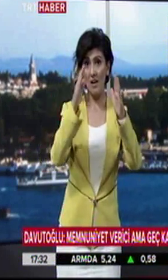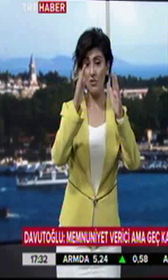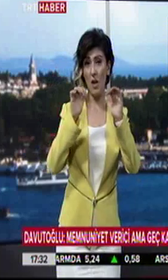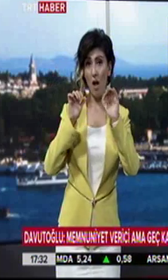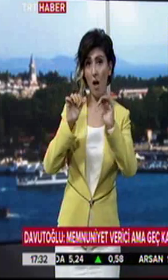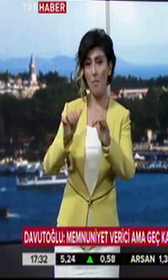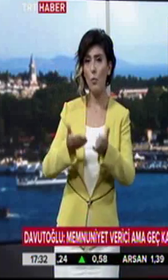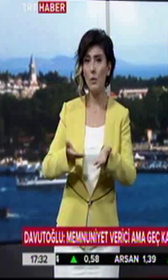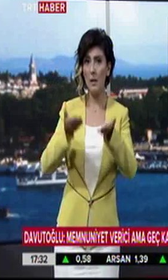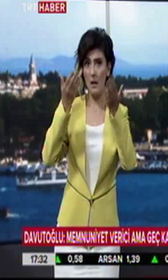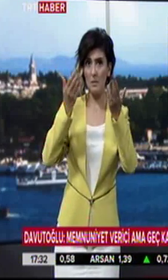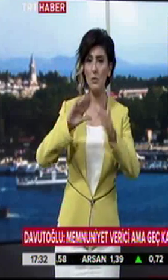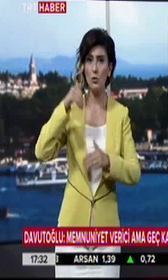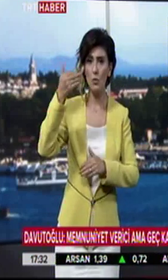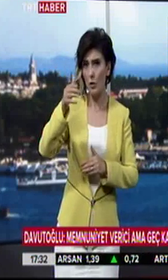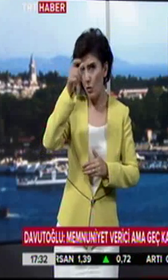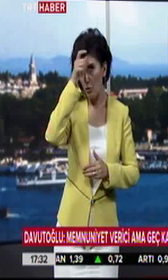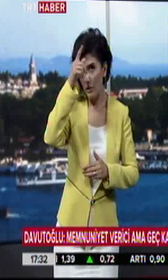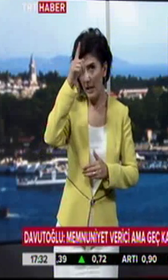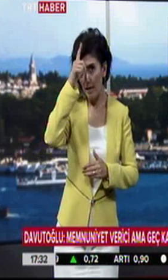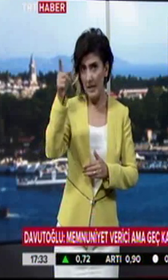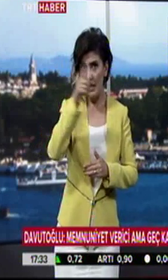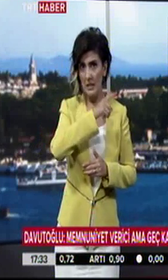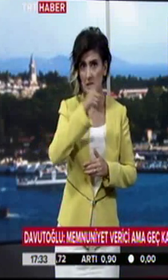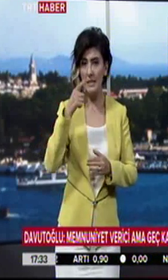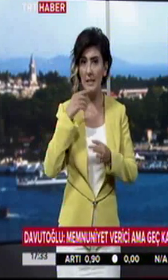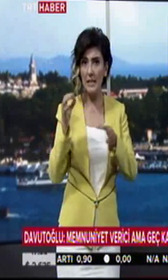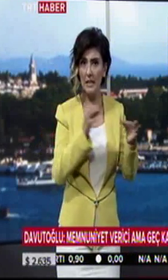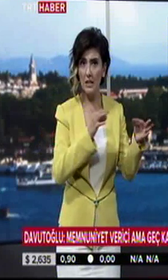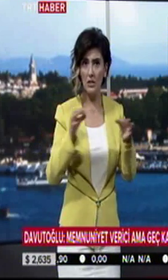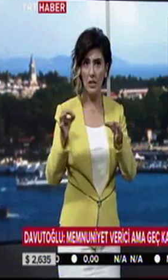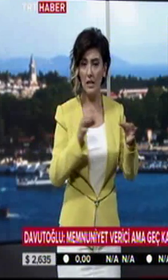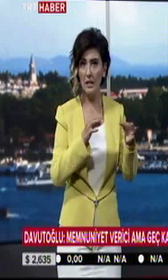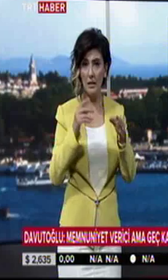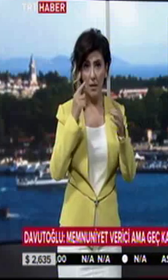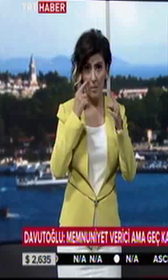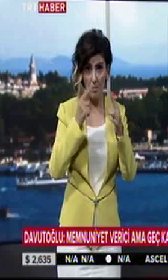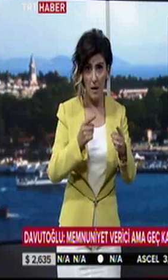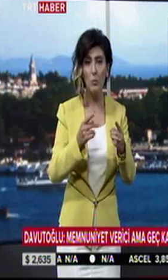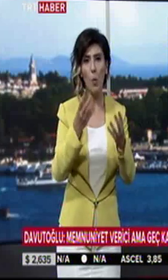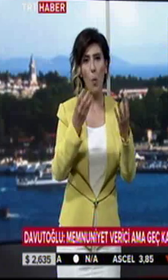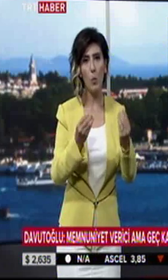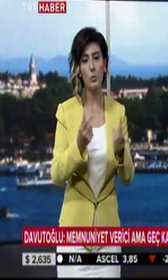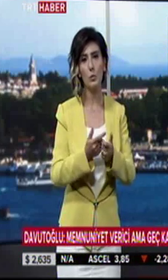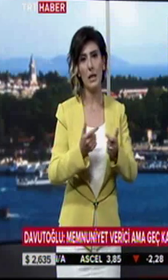ambargoların kalkması sonrasında Türkiye-İran arasında ilişkilerinin seyri bağlamında olumlu bir gelişme olduğunu